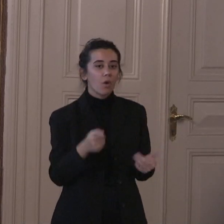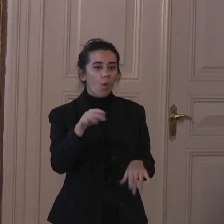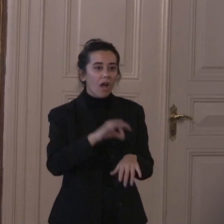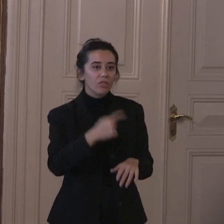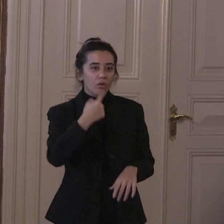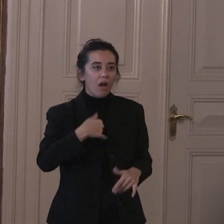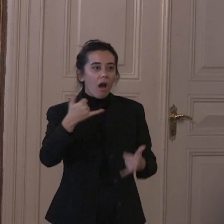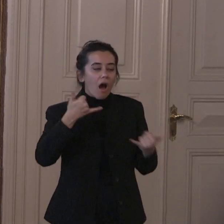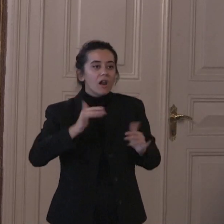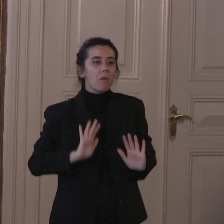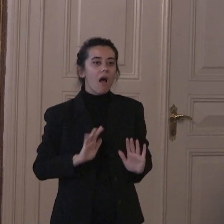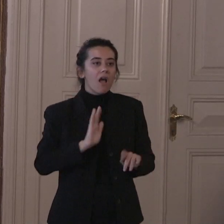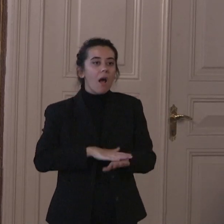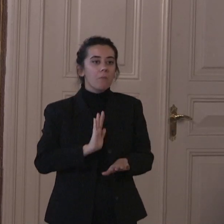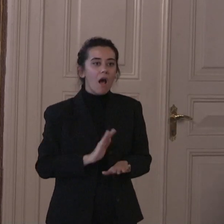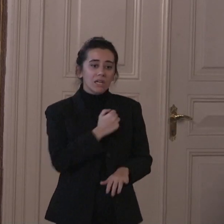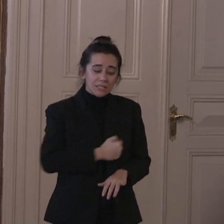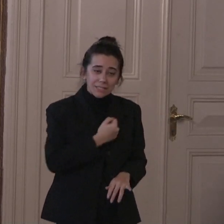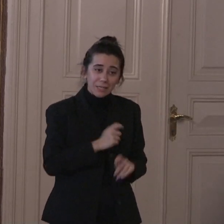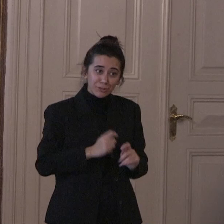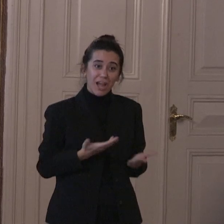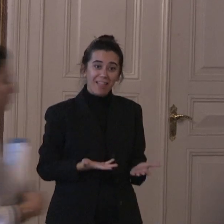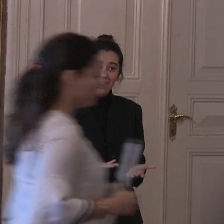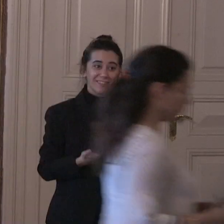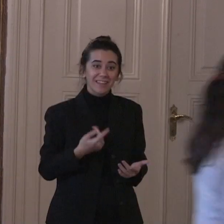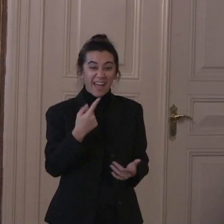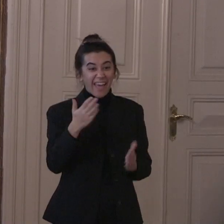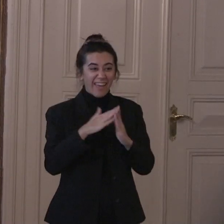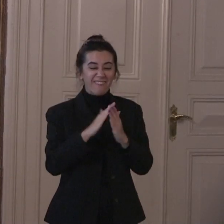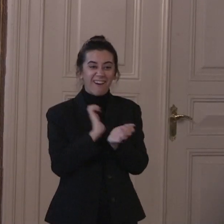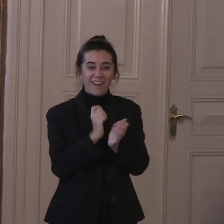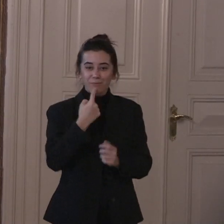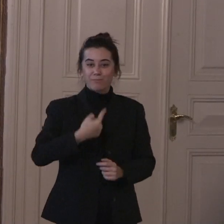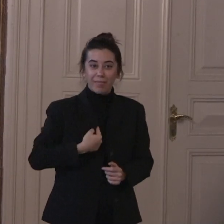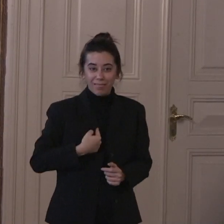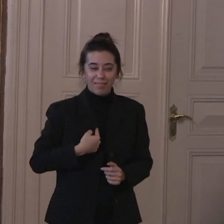evde şey diyorlar yani seni kızacaklar için o kadar aradığın için diye.